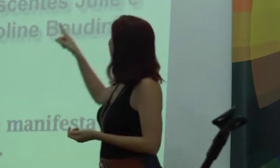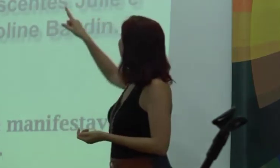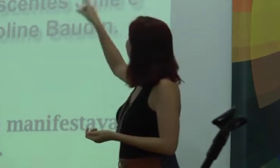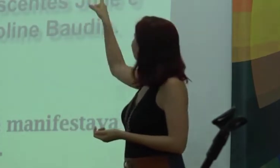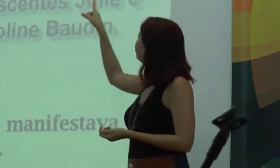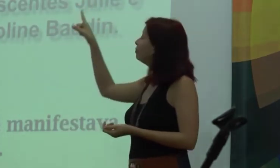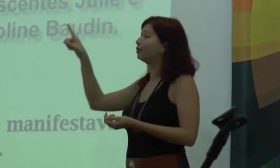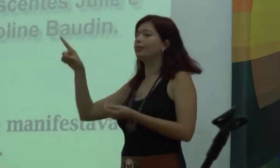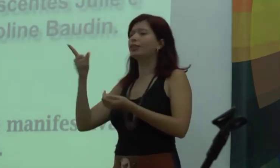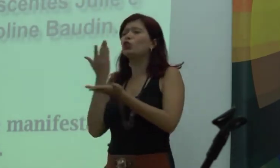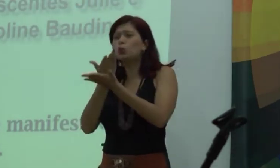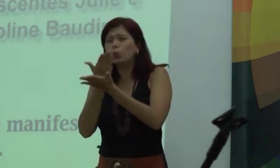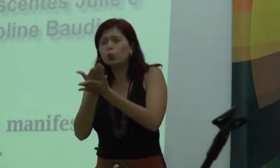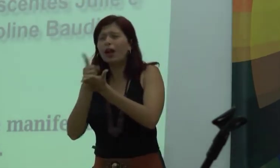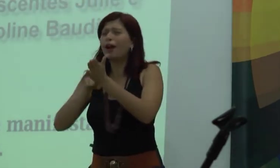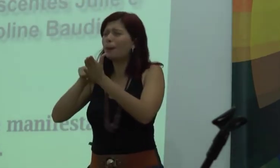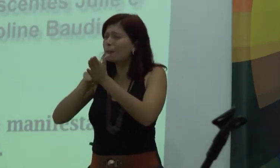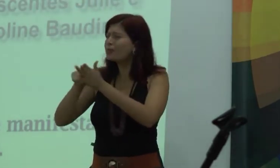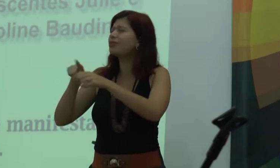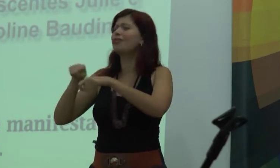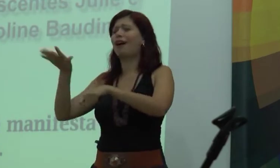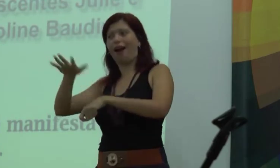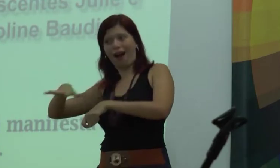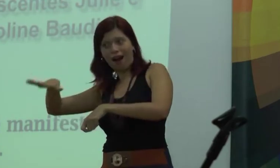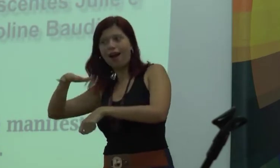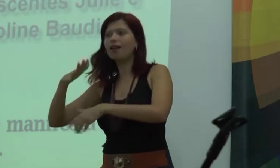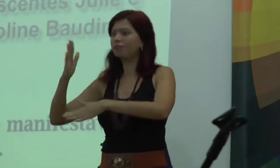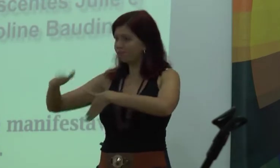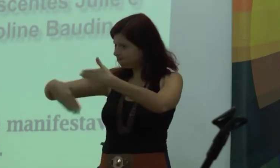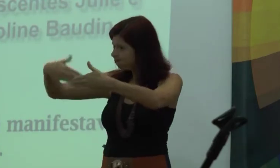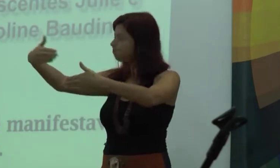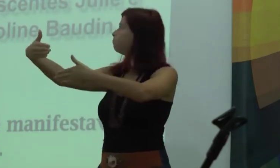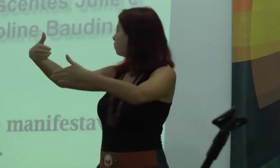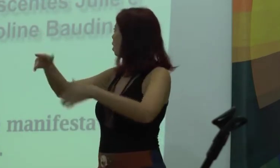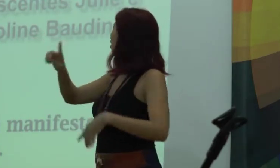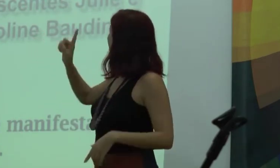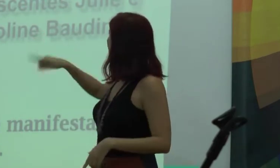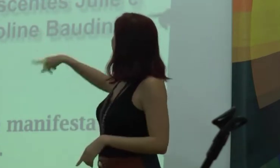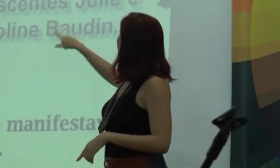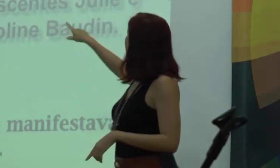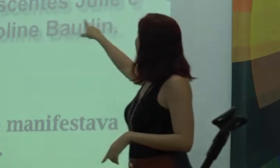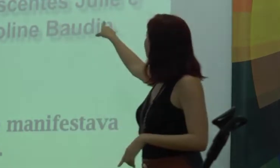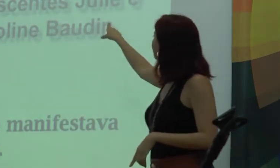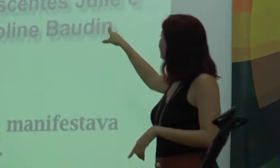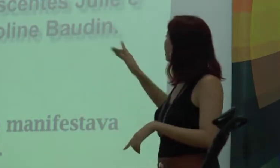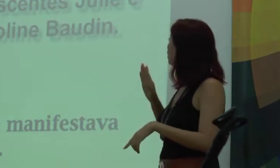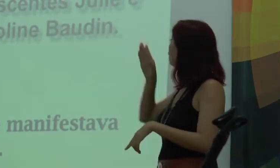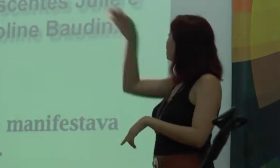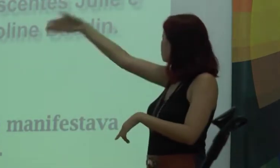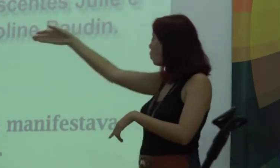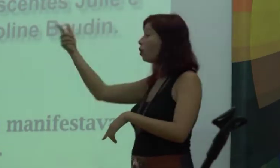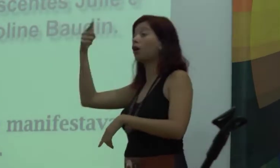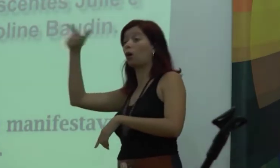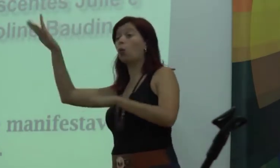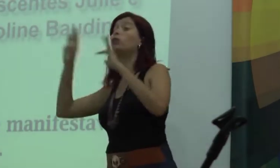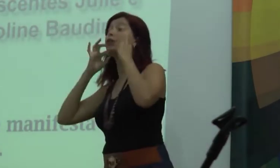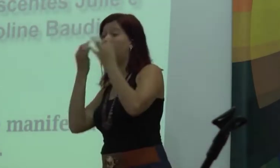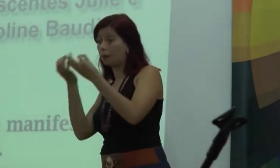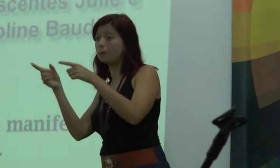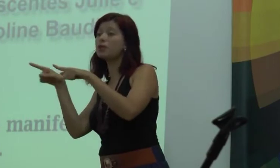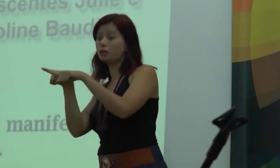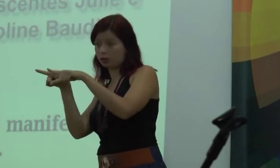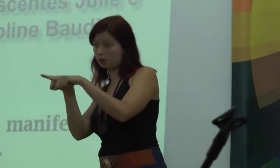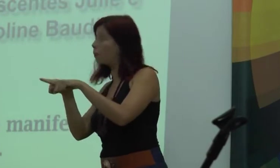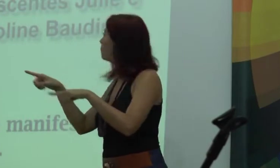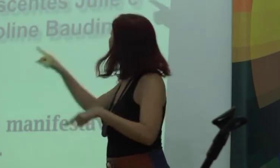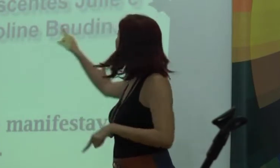Então, iniciou-se o quê? Um estudo nessa área, né, do fenômeno espírita.